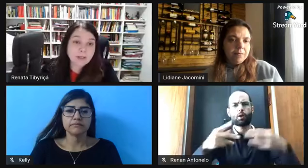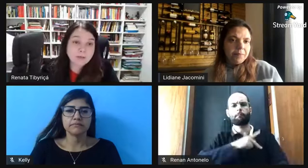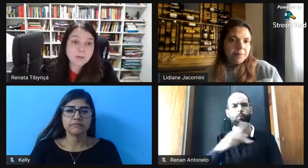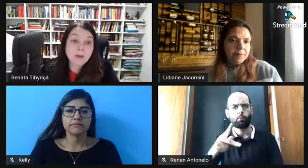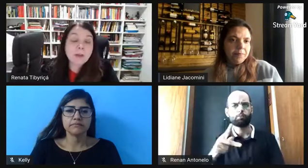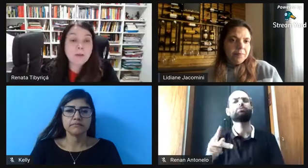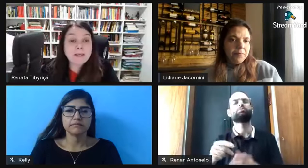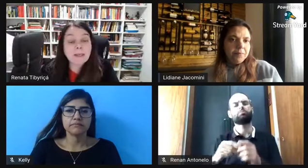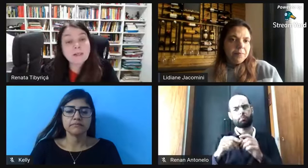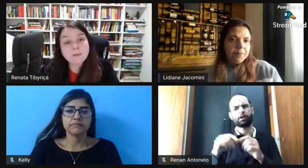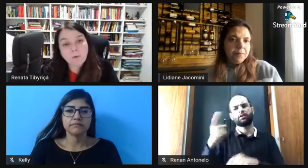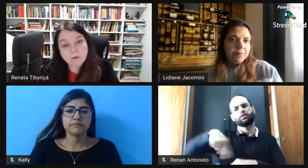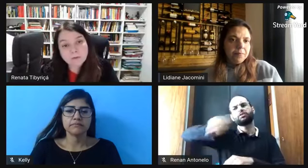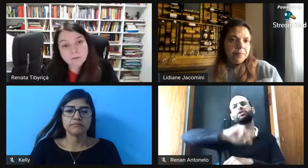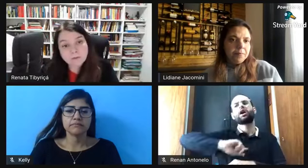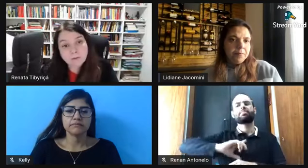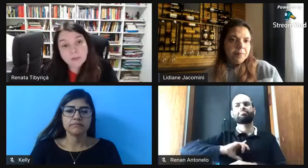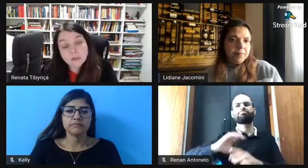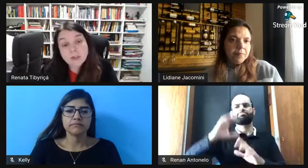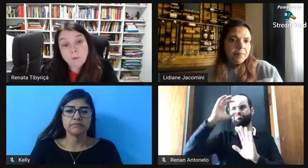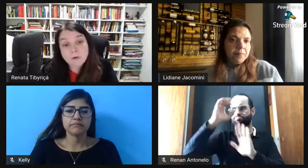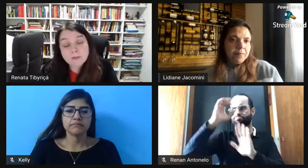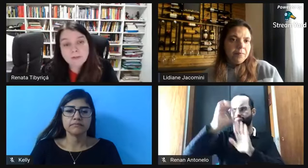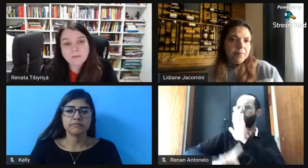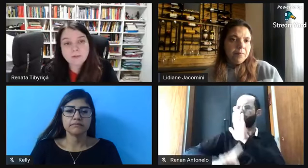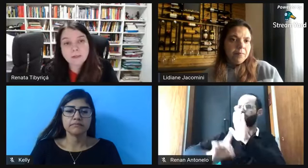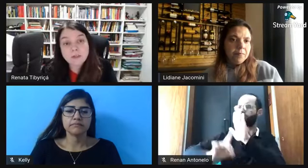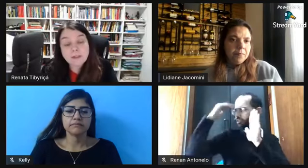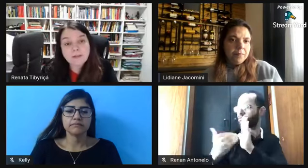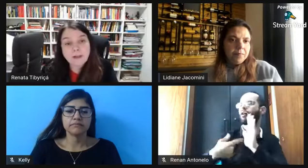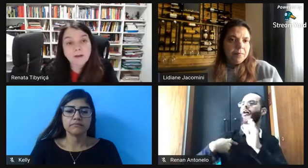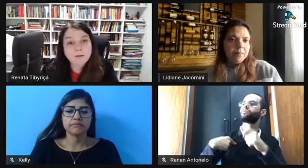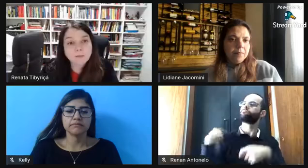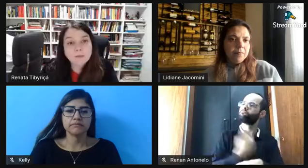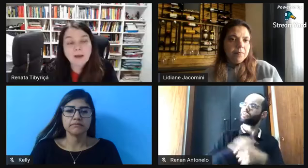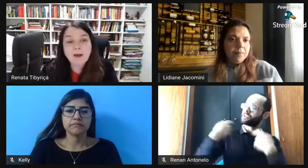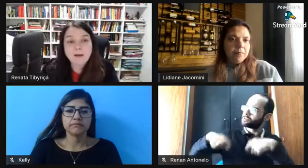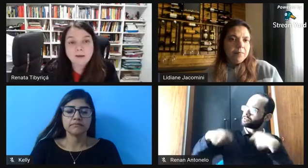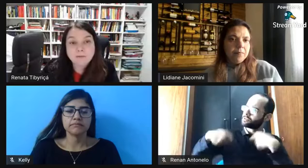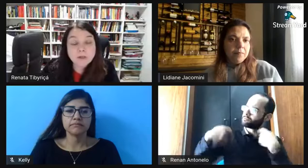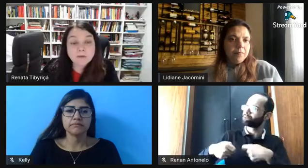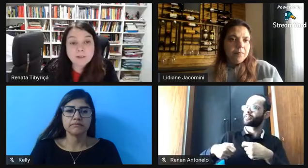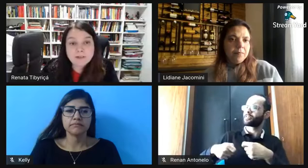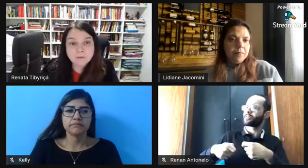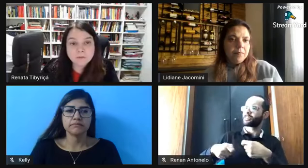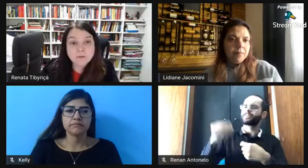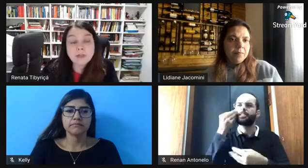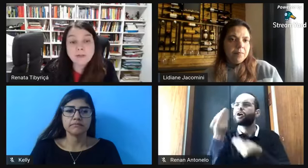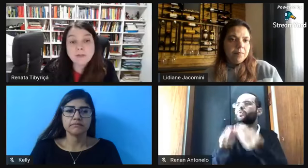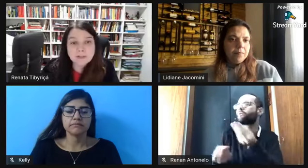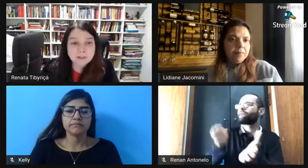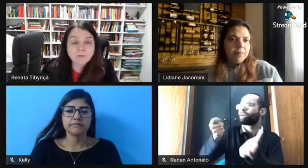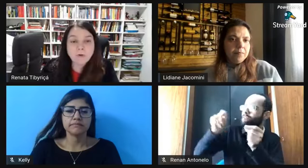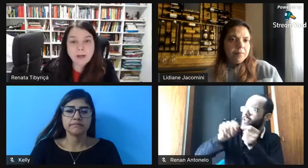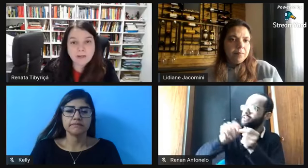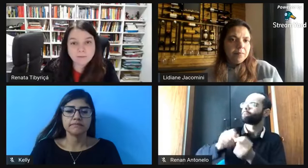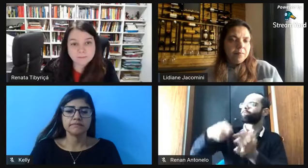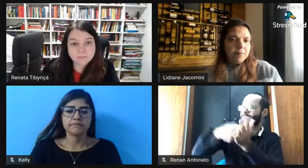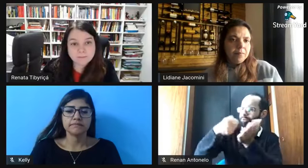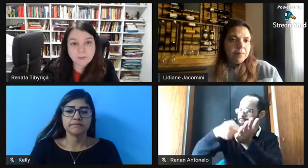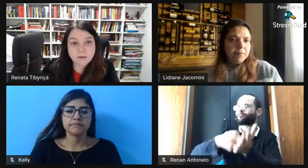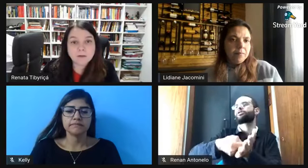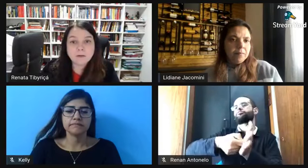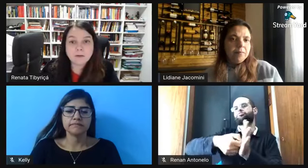de direitos, para que eles possam, para que a gente possa, né, na verdade, tentar buscar a efetivação do direito que está sendo